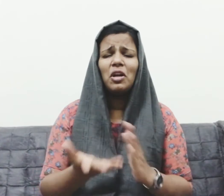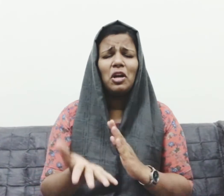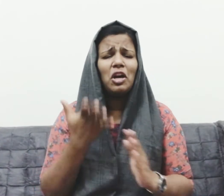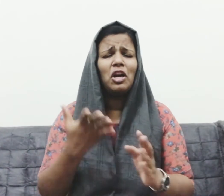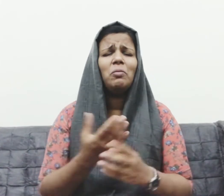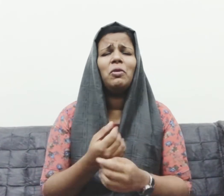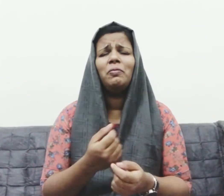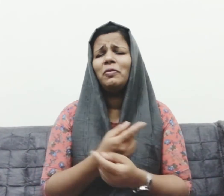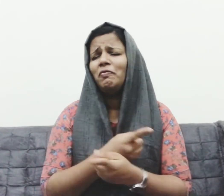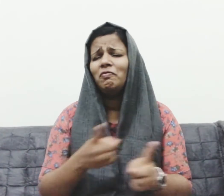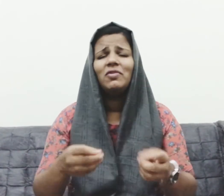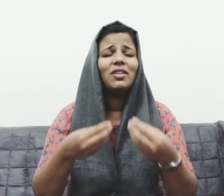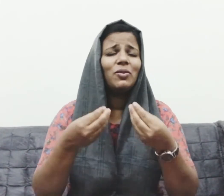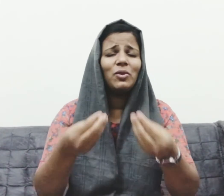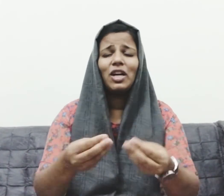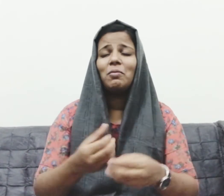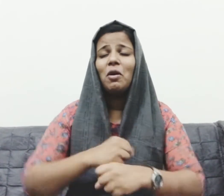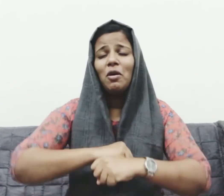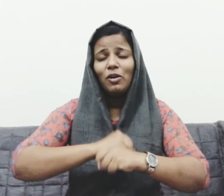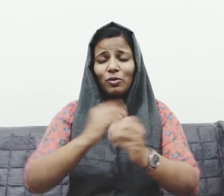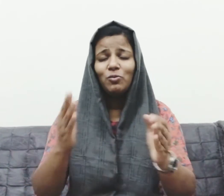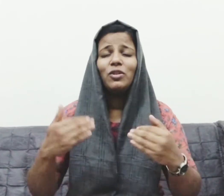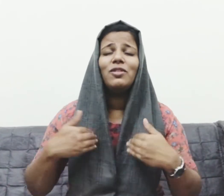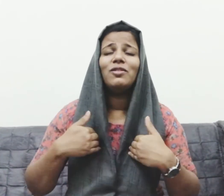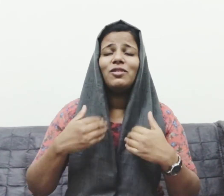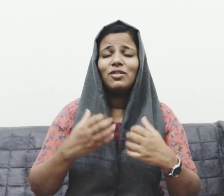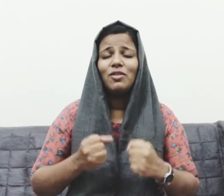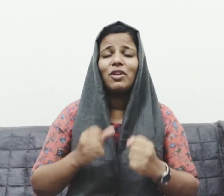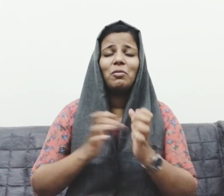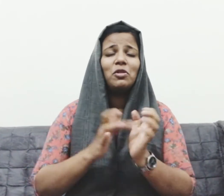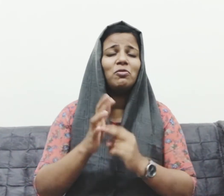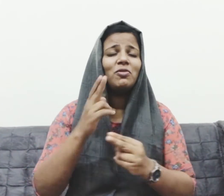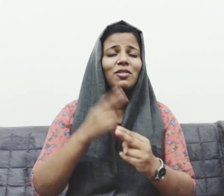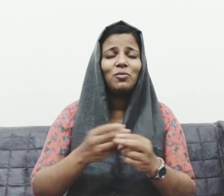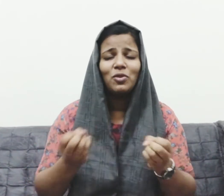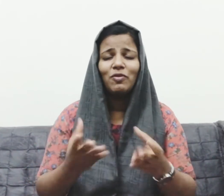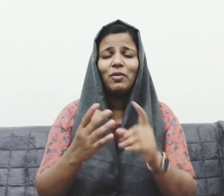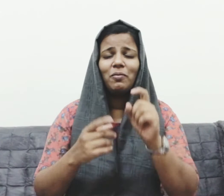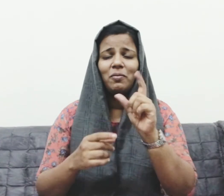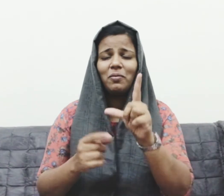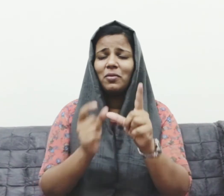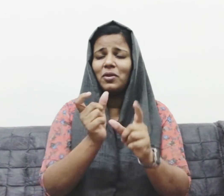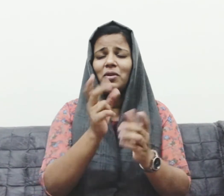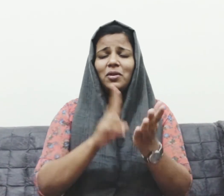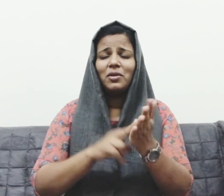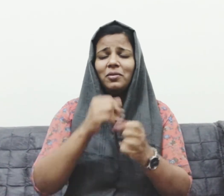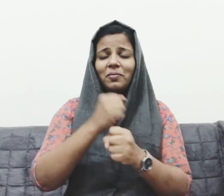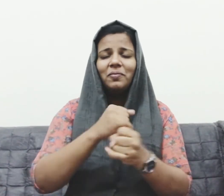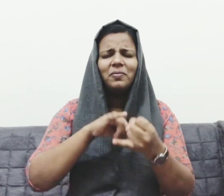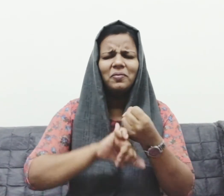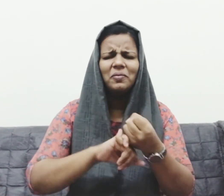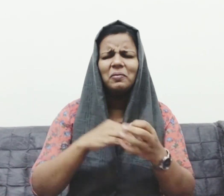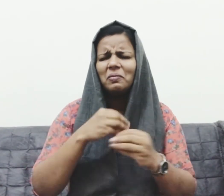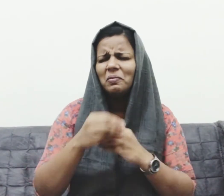വേഗത്തിൽ ഡിസ്ചാർജ് ആകട്ടെ. അത്ഭുതകരമായ സൗഖ്യം യേശുവിൻ്റെ നാമത്തിൽ ഉണ്ടാകട്ടെ. ലങ്സിനകത്ത് ഇൻഫെക്ഷൻ ആയിരിക്കുന്നവർ ഇന്ന് പ്രഭാതത്തിൽ യേശുവിൻ്റെ